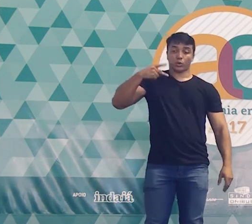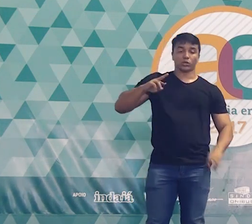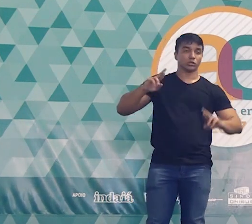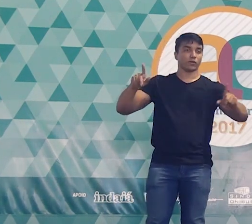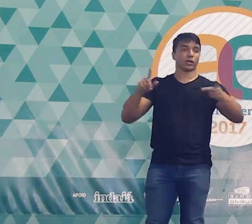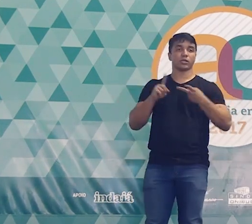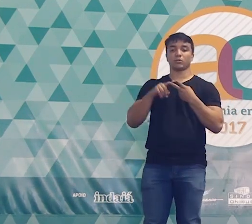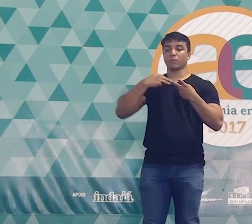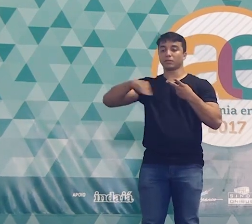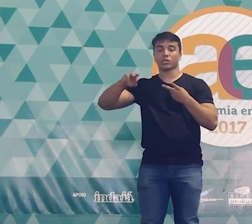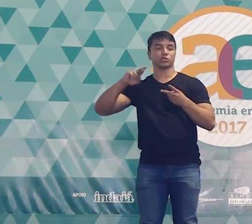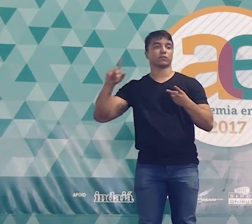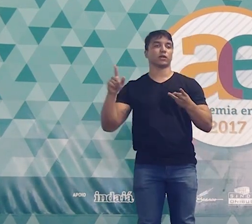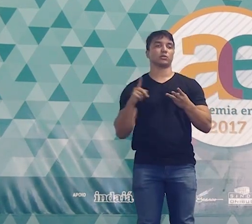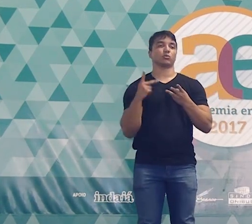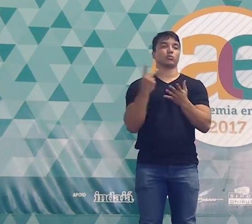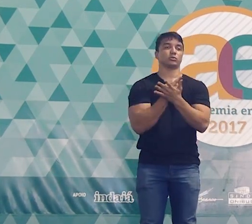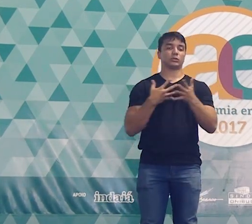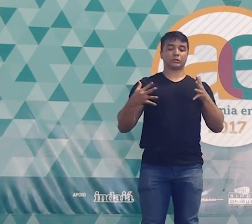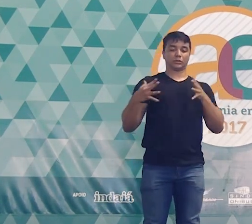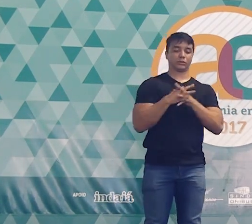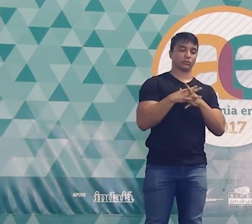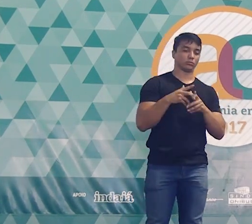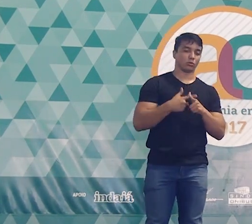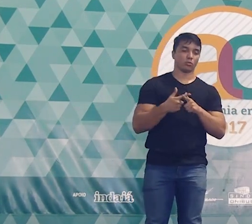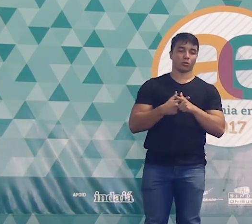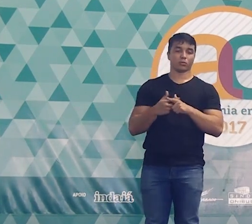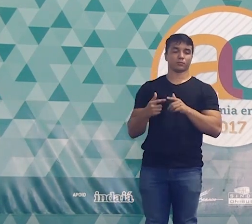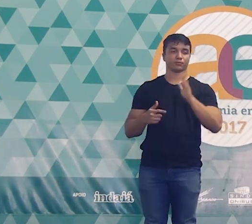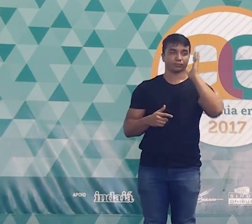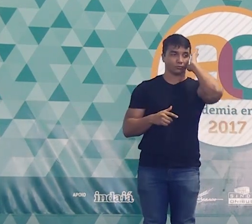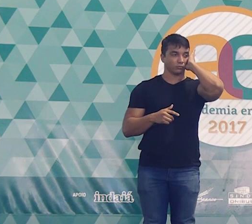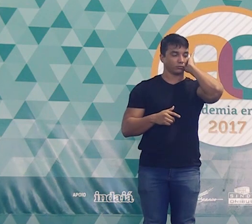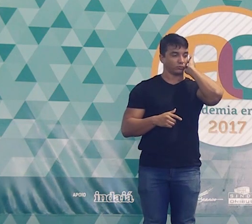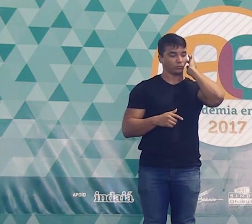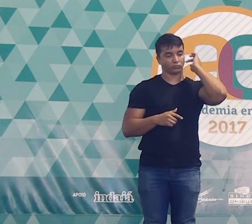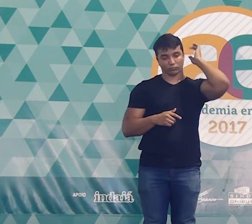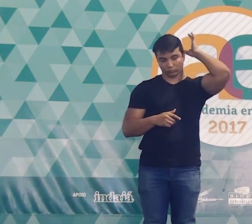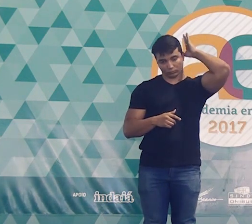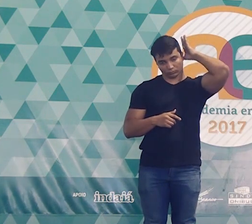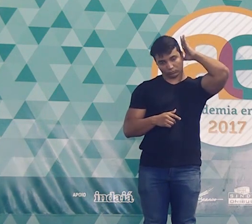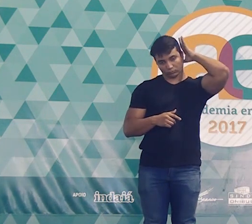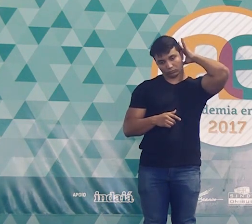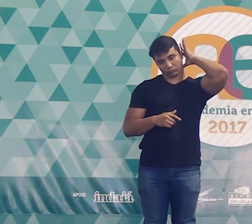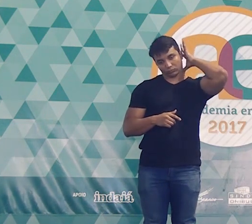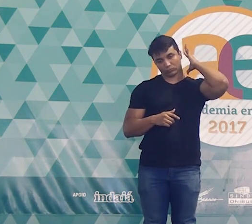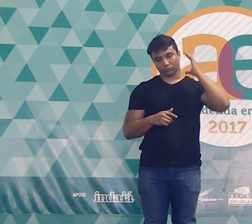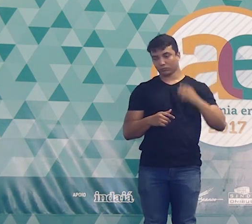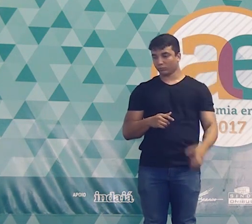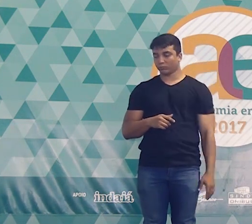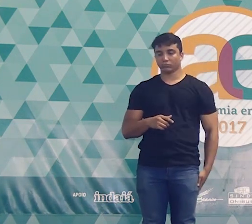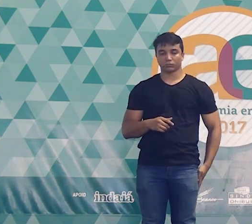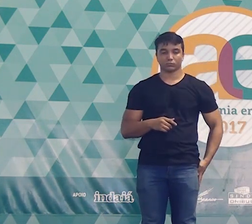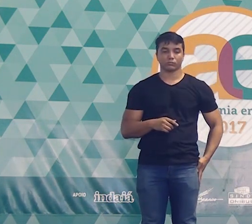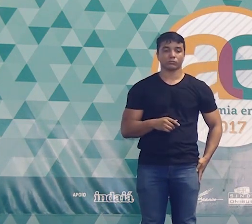mensagens diferentes, e aí é onde a gente vai ter o problema. Tá? Vamos falar, deixa eu ver mais uma perguntinha